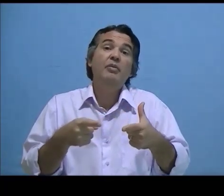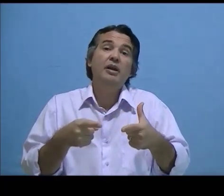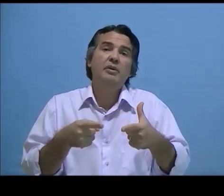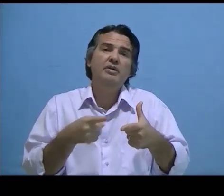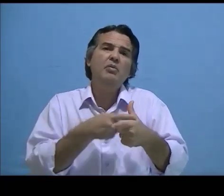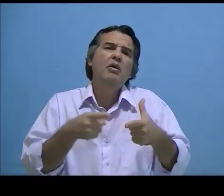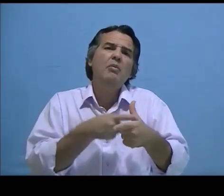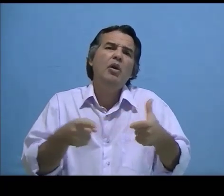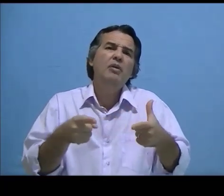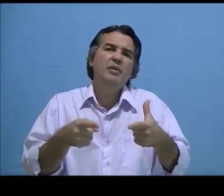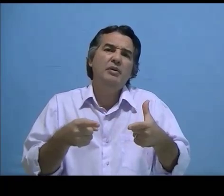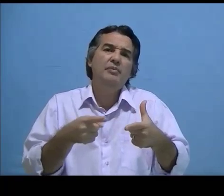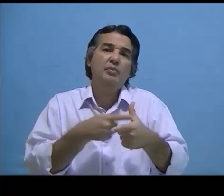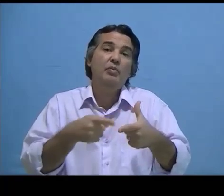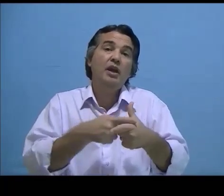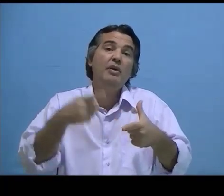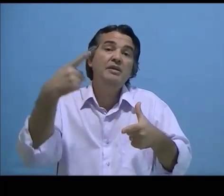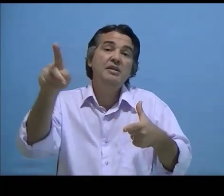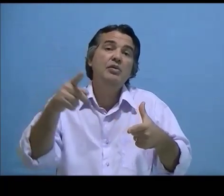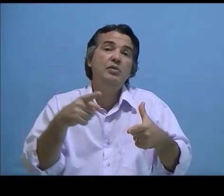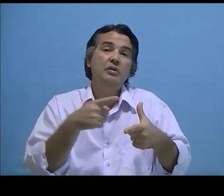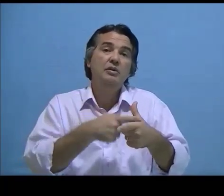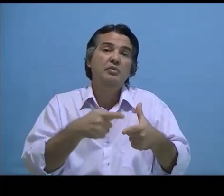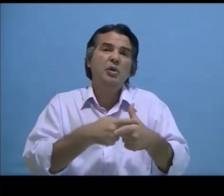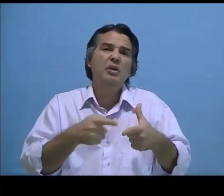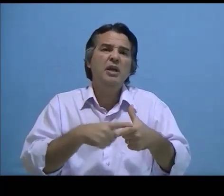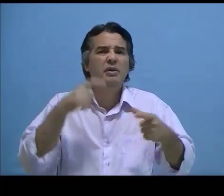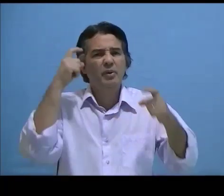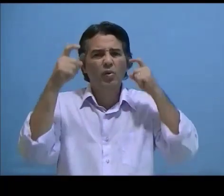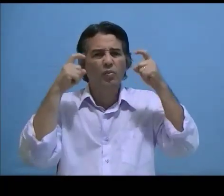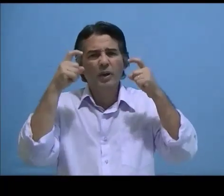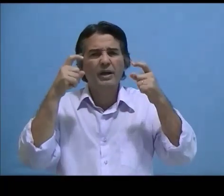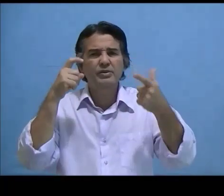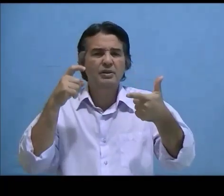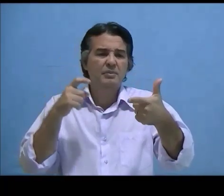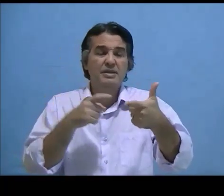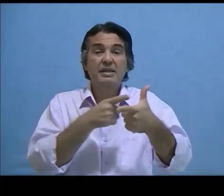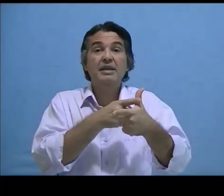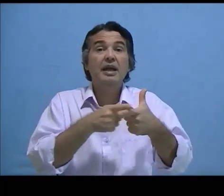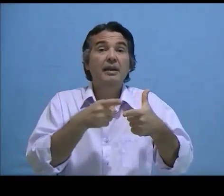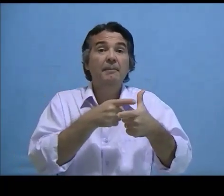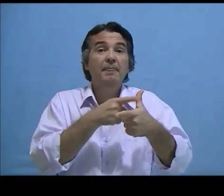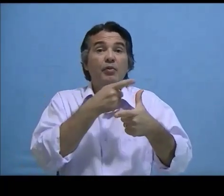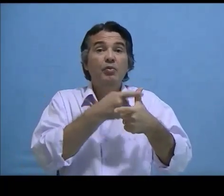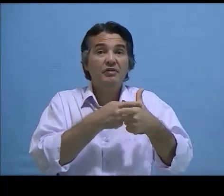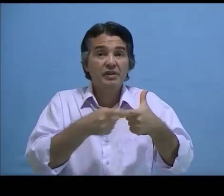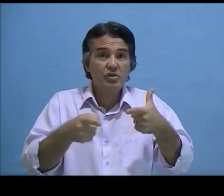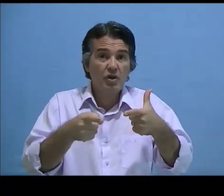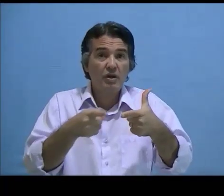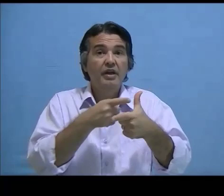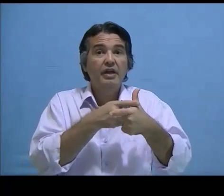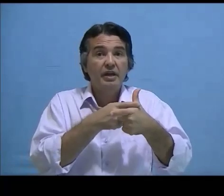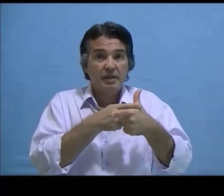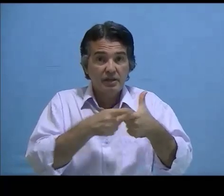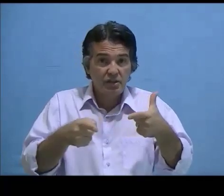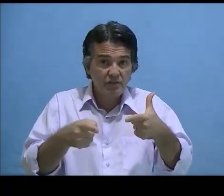problema. Então, problema, problema seu, problema, preocupado. Mas isso aqui é uma vez só,